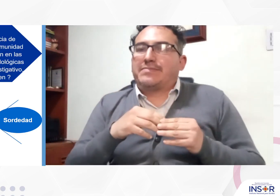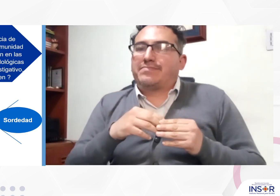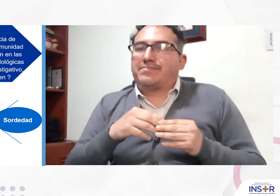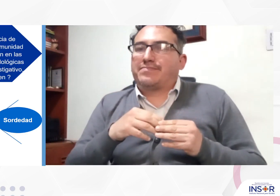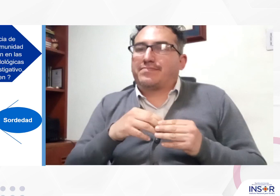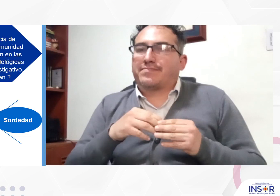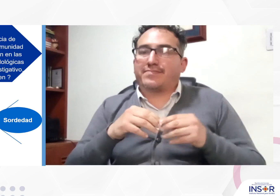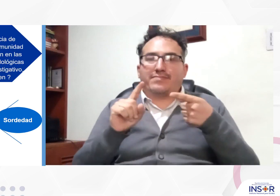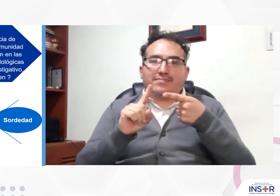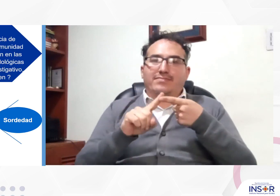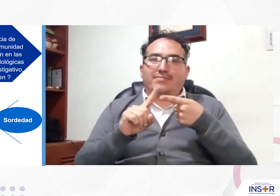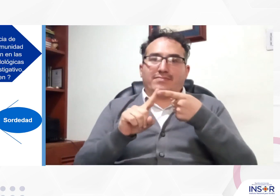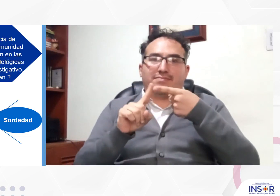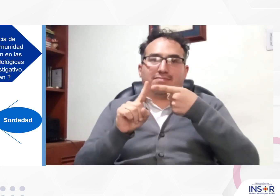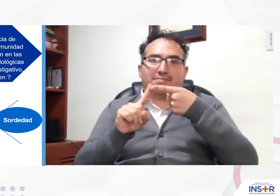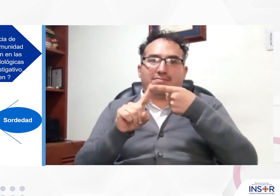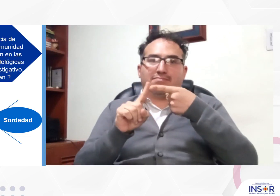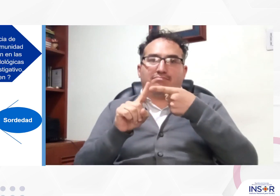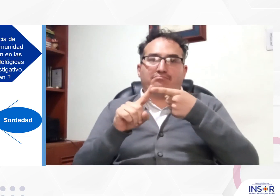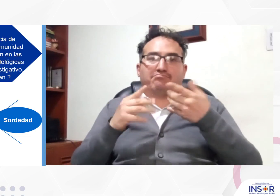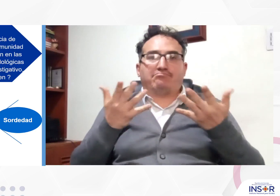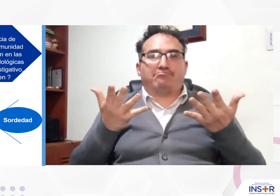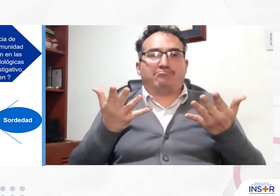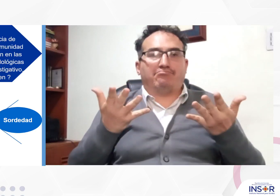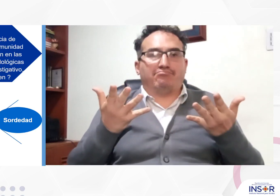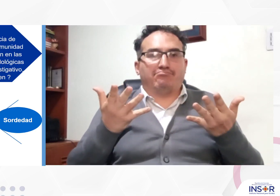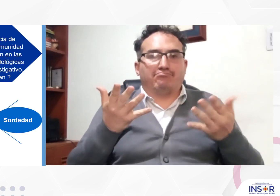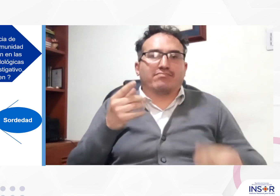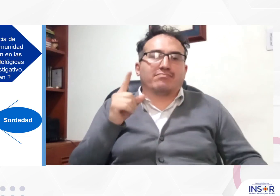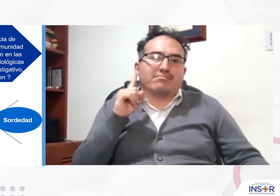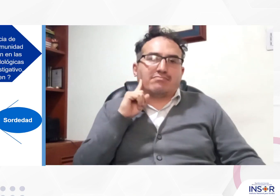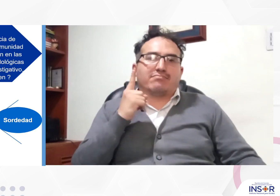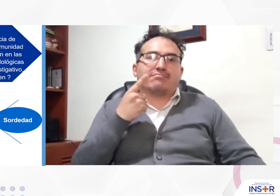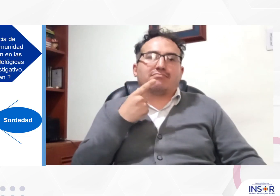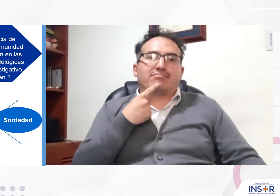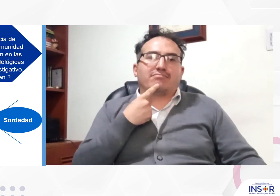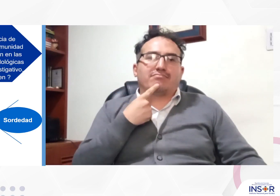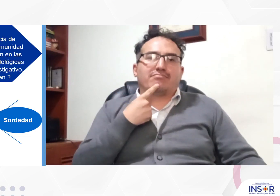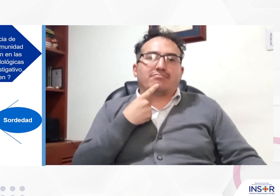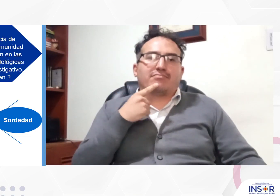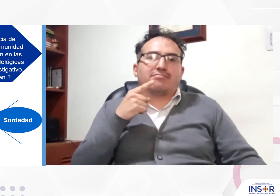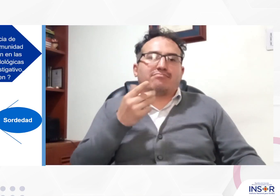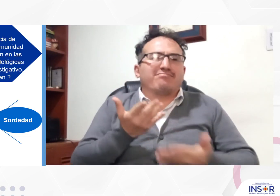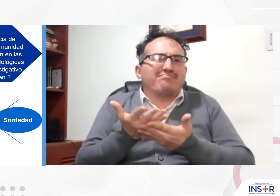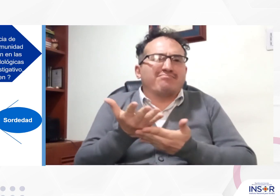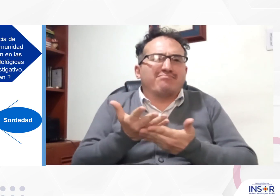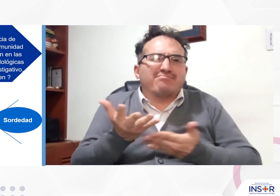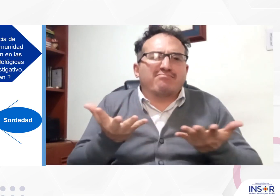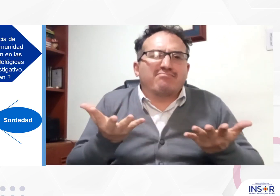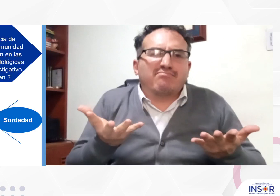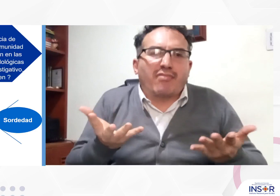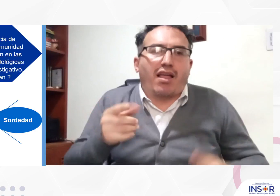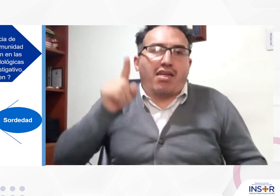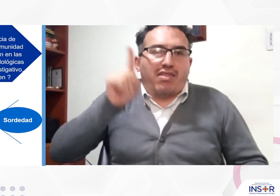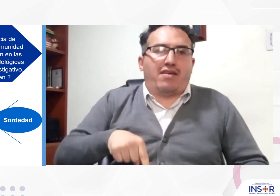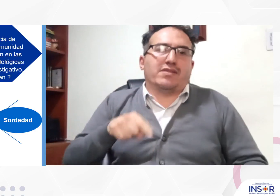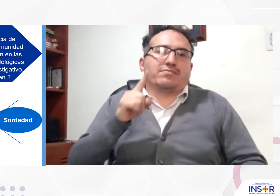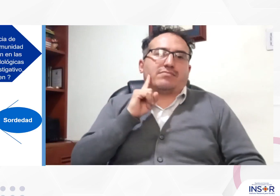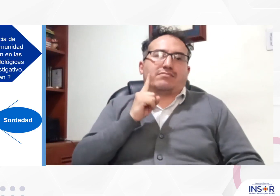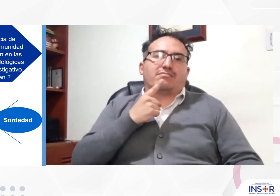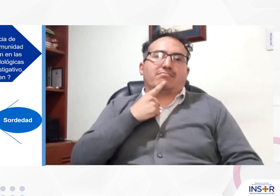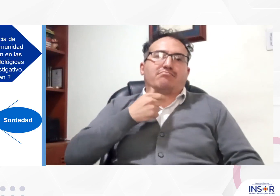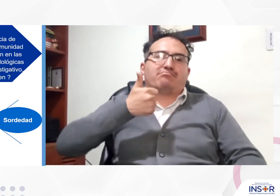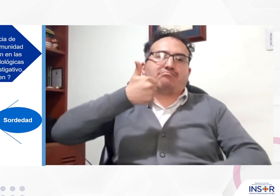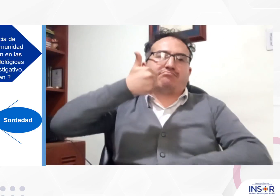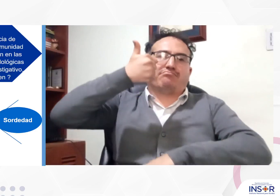Bien, para esta pregunta, bueno, primero hay que destacar para sugerir a